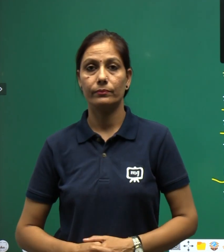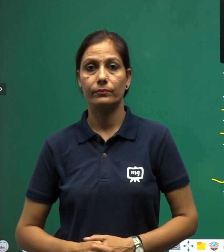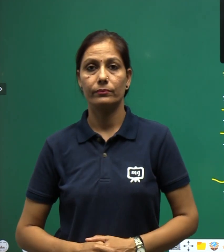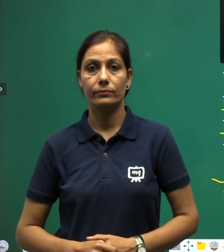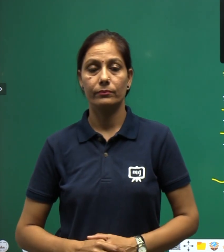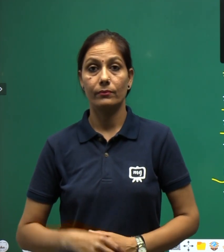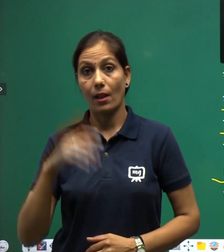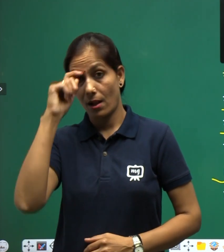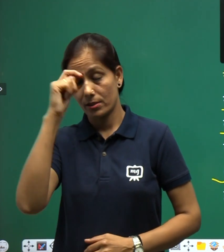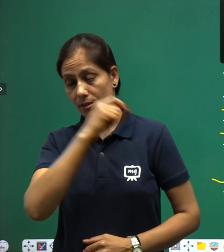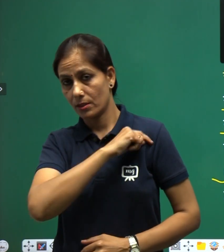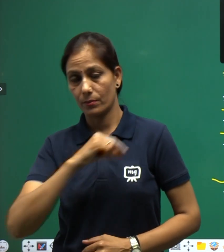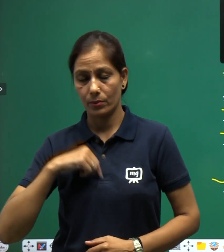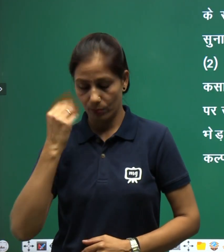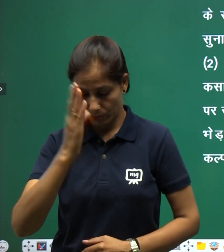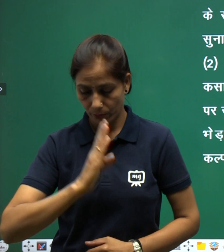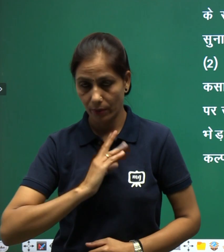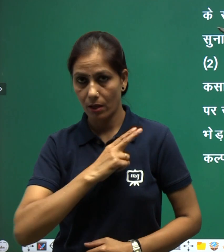ईसा मसीह